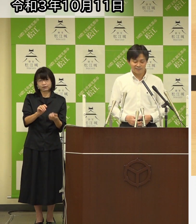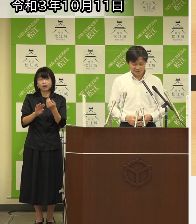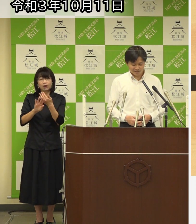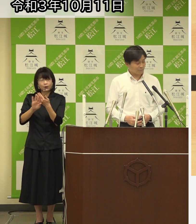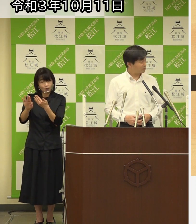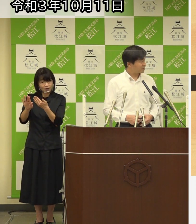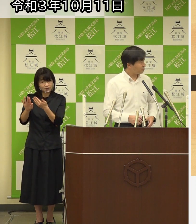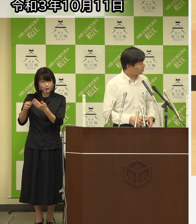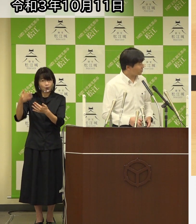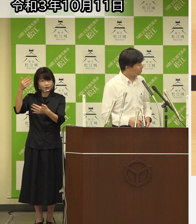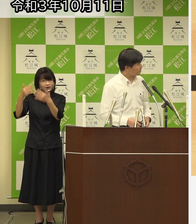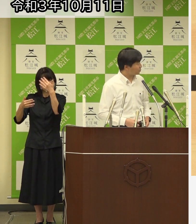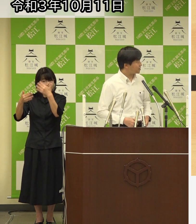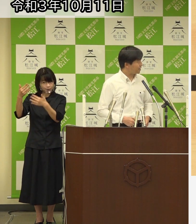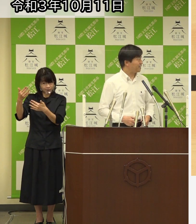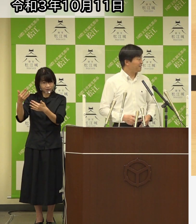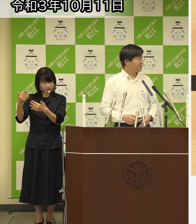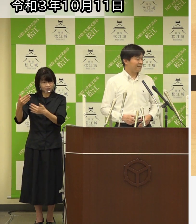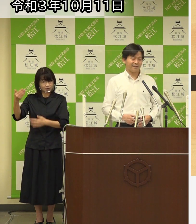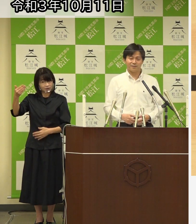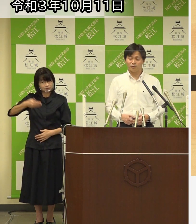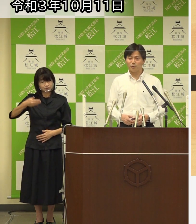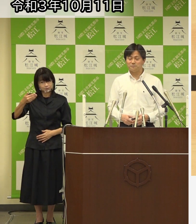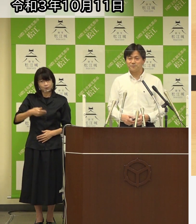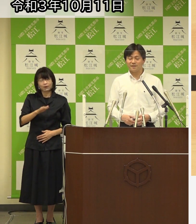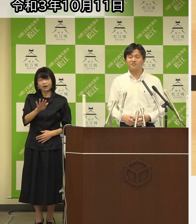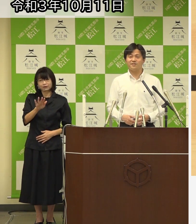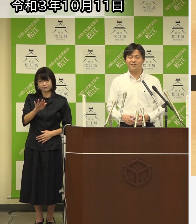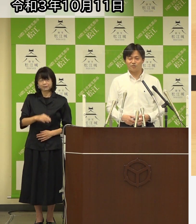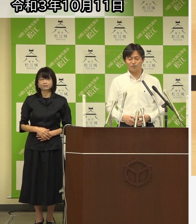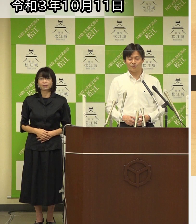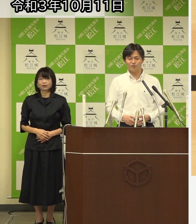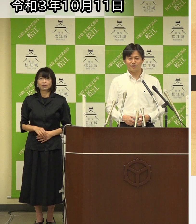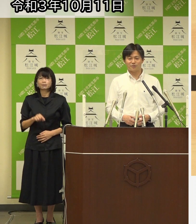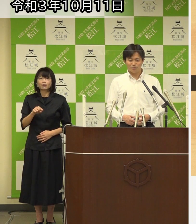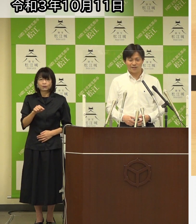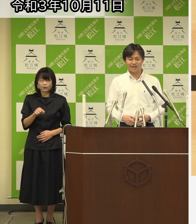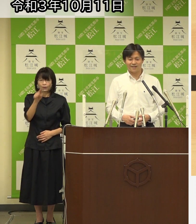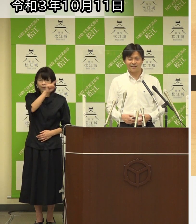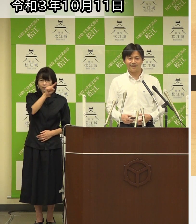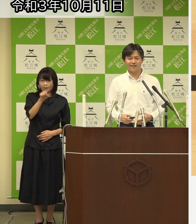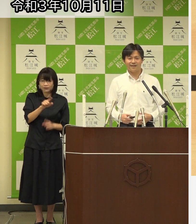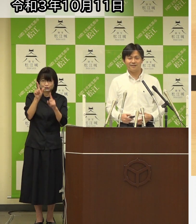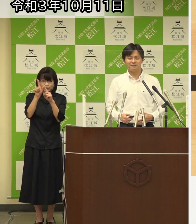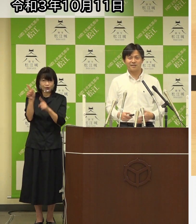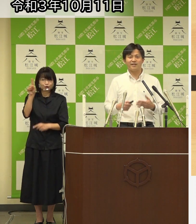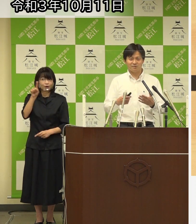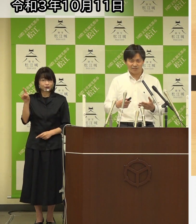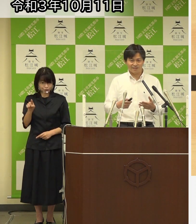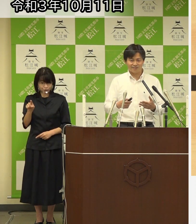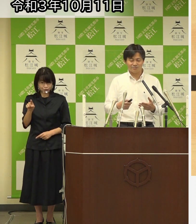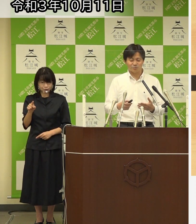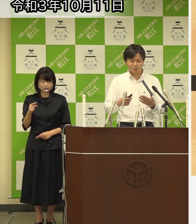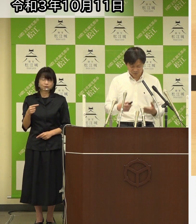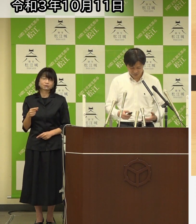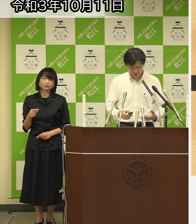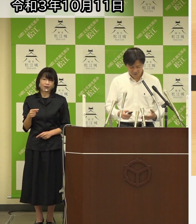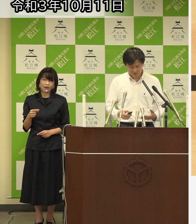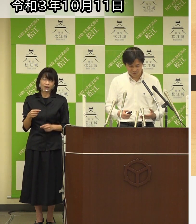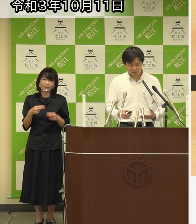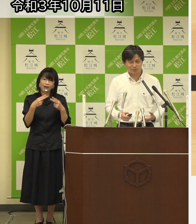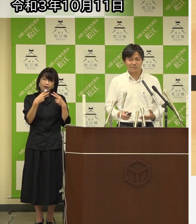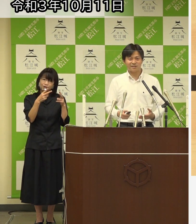。一言で言いますとですね、SNS あるいは、テレビのニュ